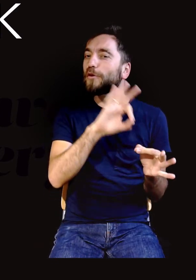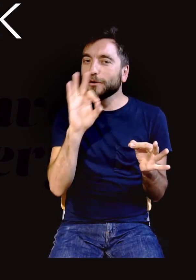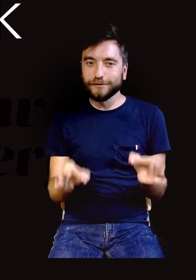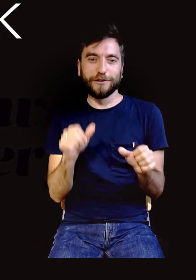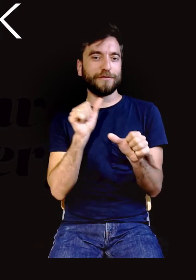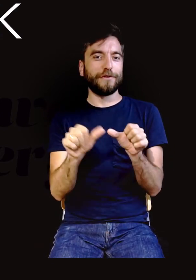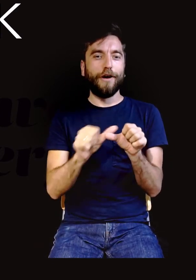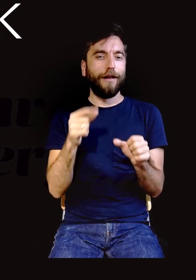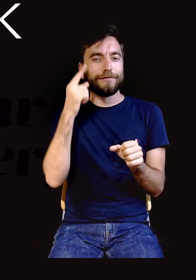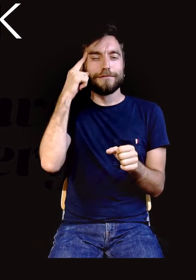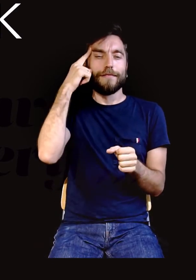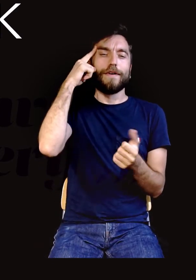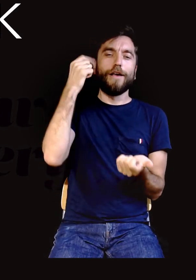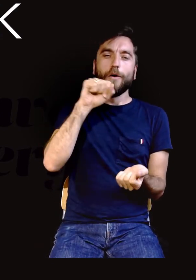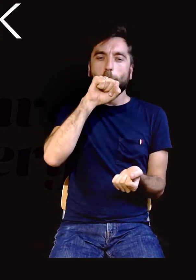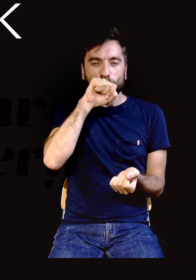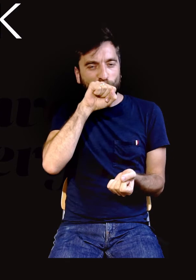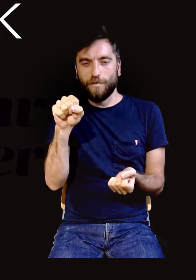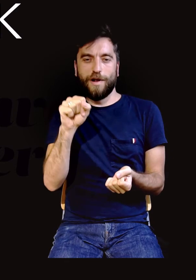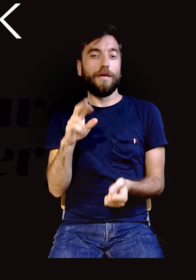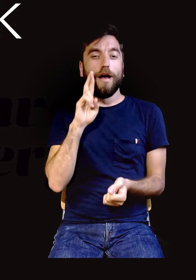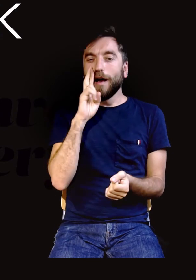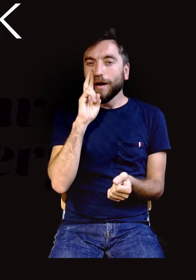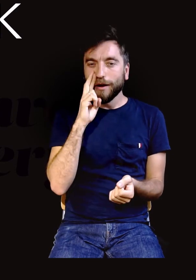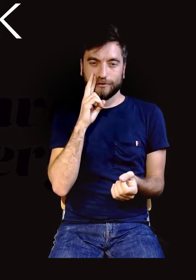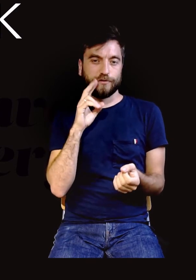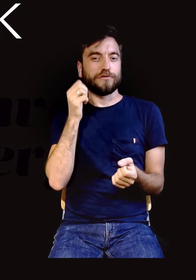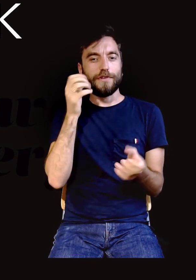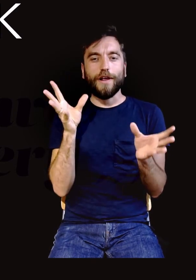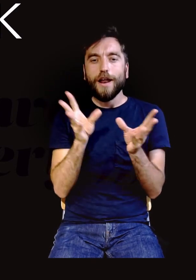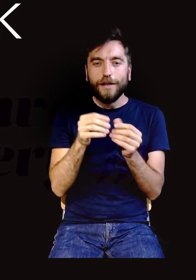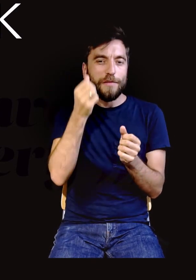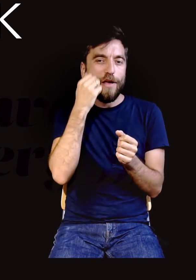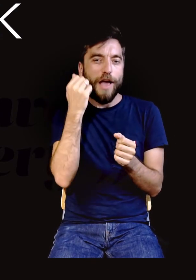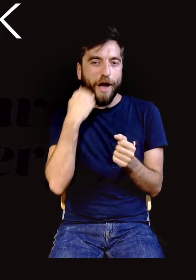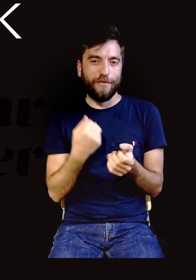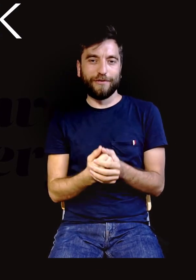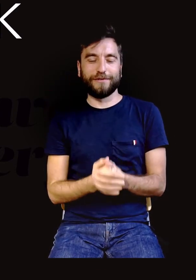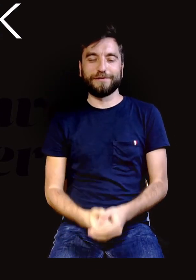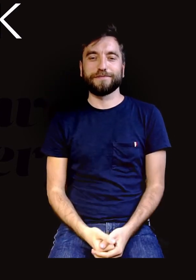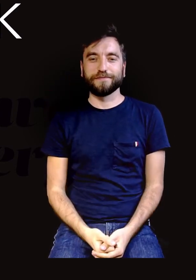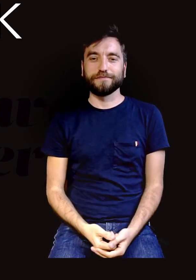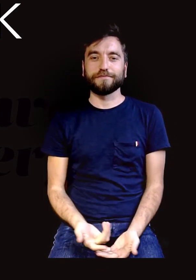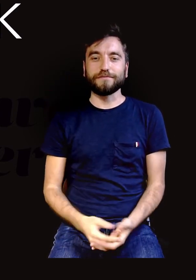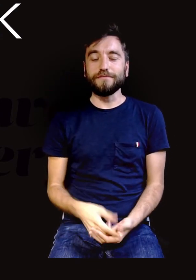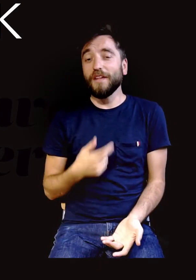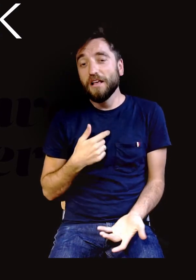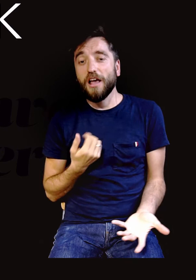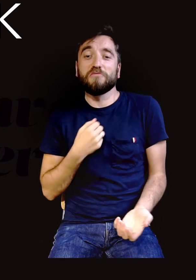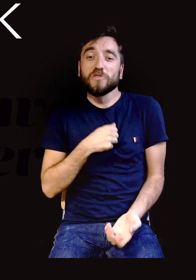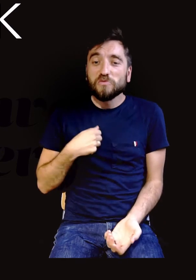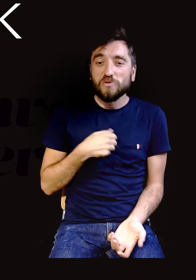dziś uwielbiam i to właśnie z przedszkola wyniesiony ryż z jabłkiem. To jest po prostu takie... No nie wiem,